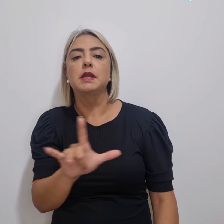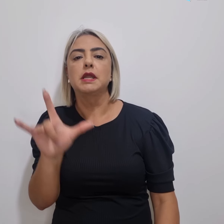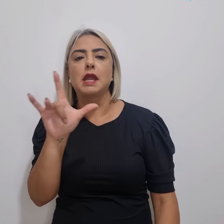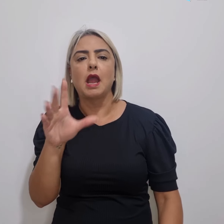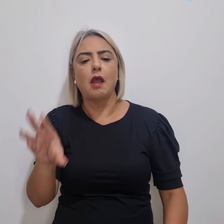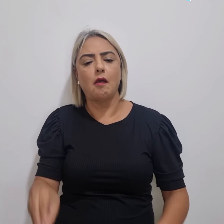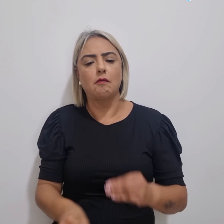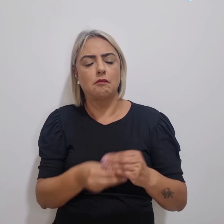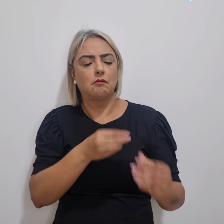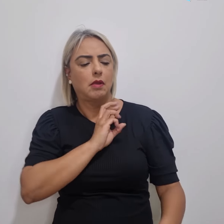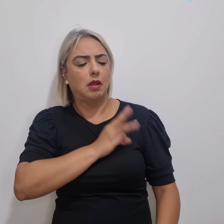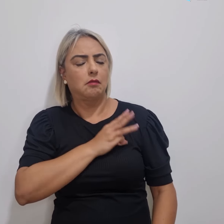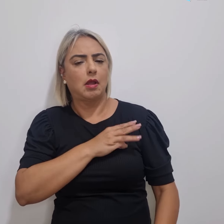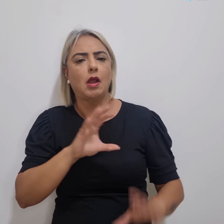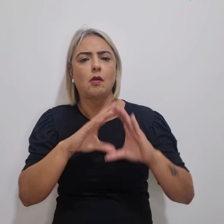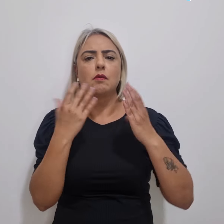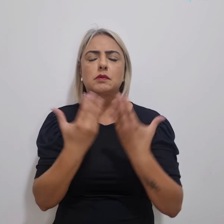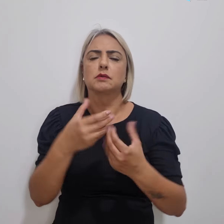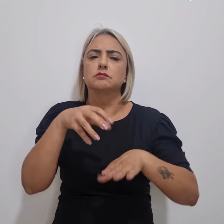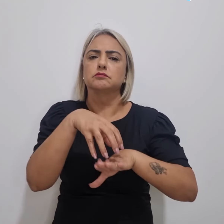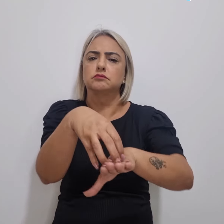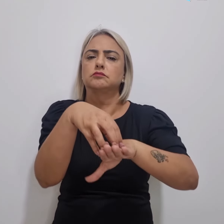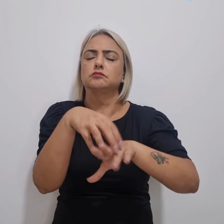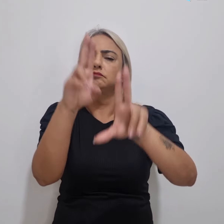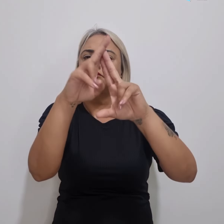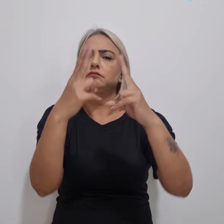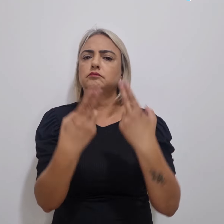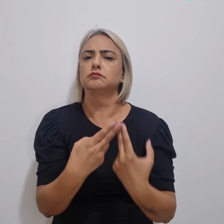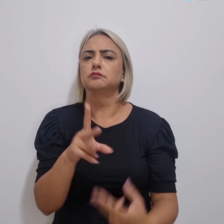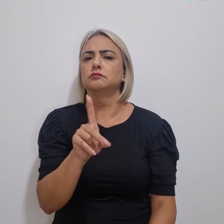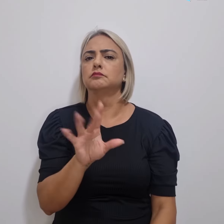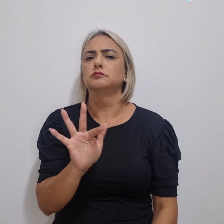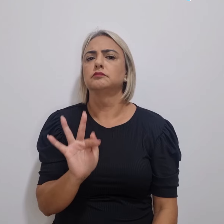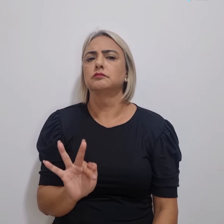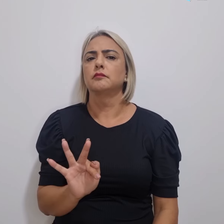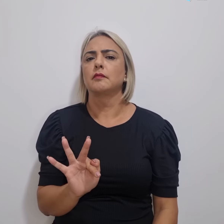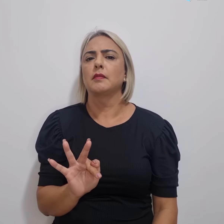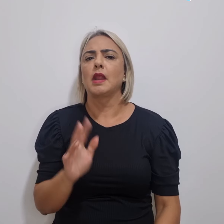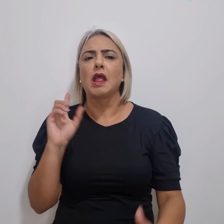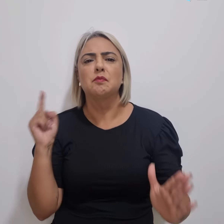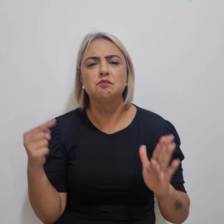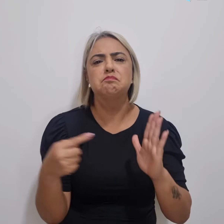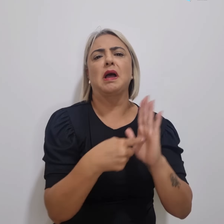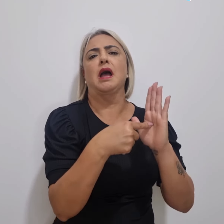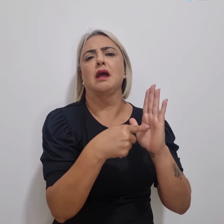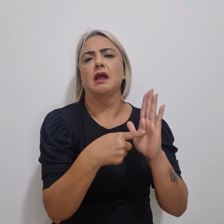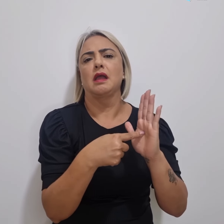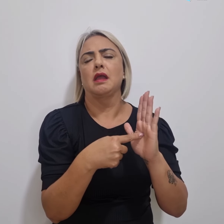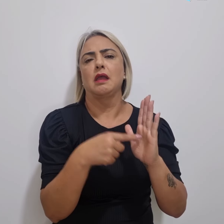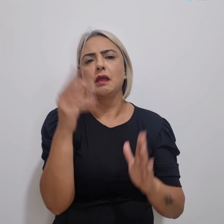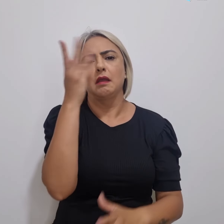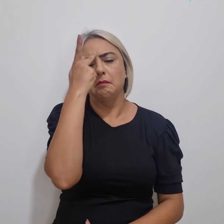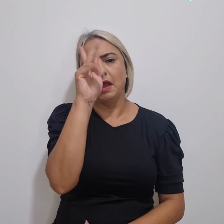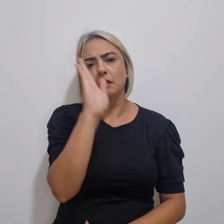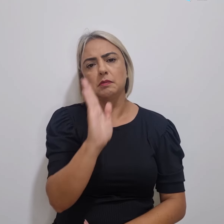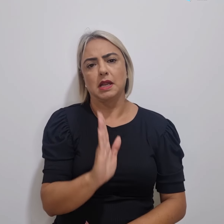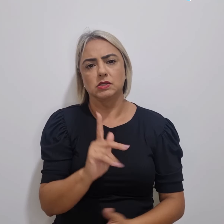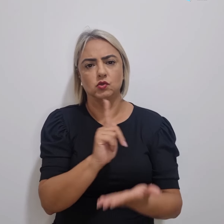Transporte da Câmara Legislativa do Distrito Federal, denunciou ao Brasil de fato que o